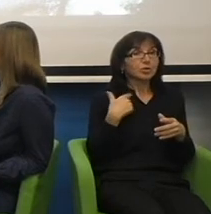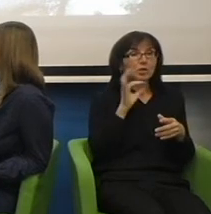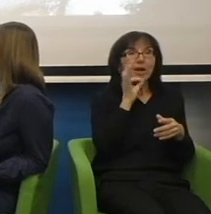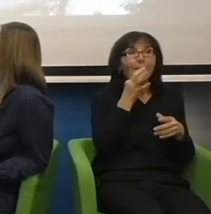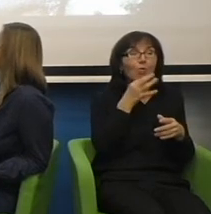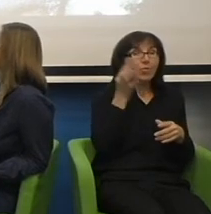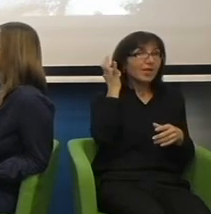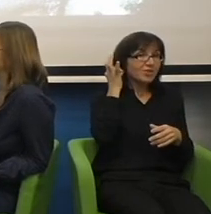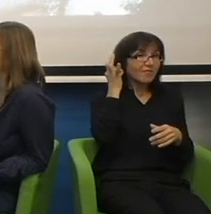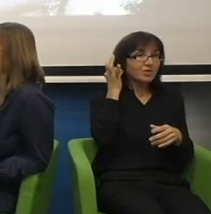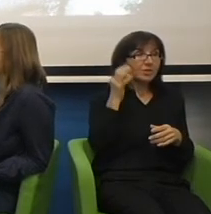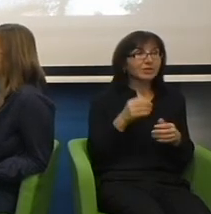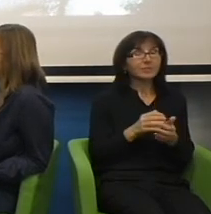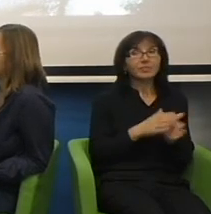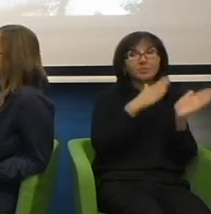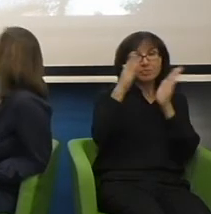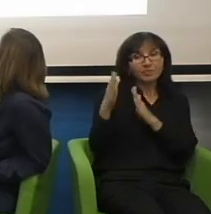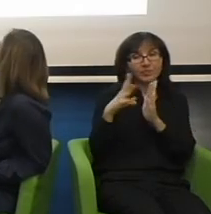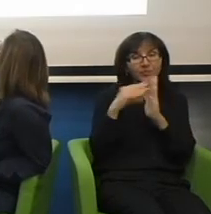I może następny slajd.